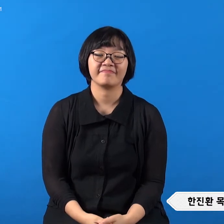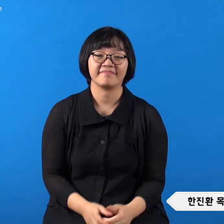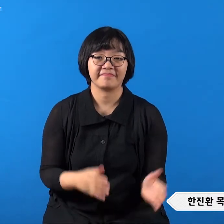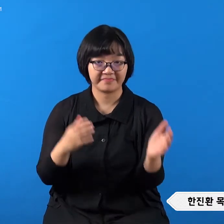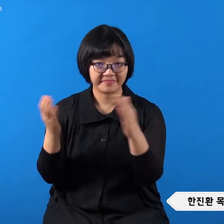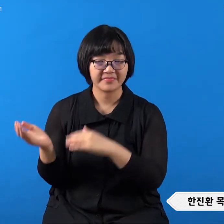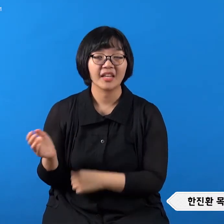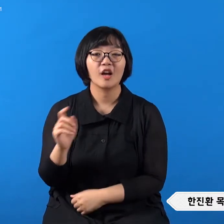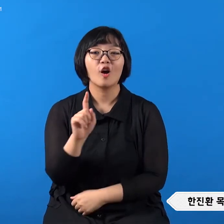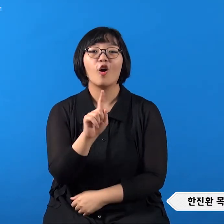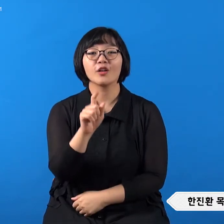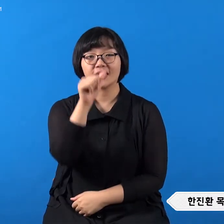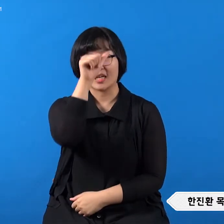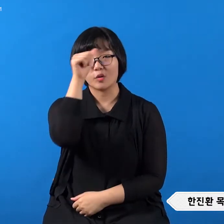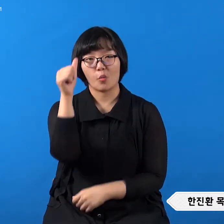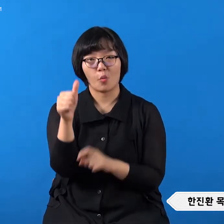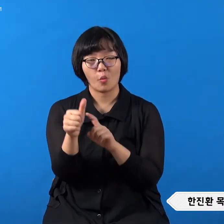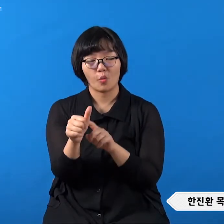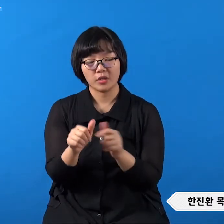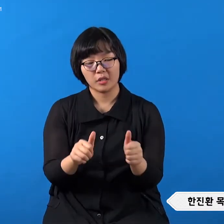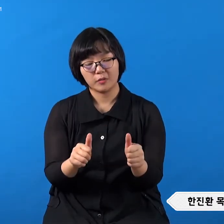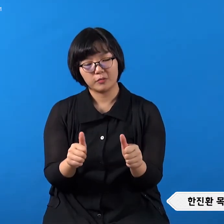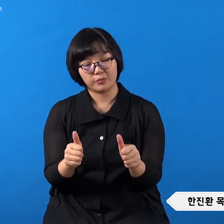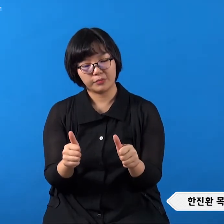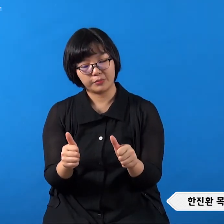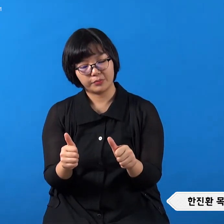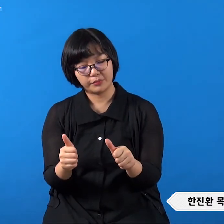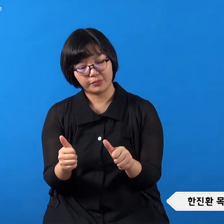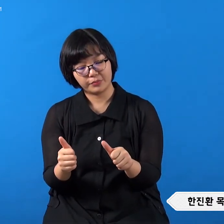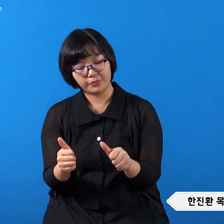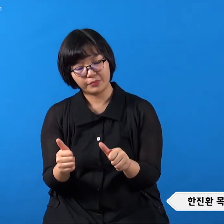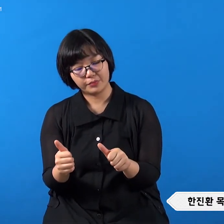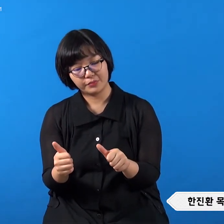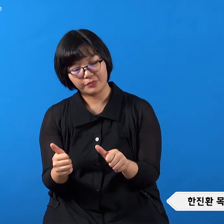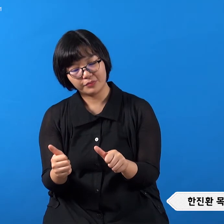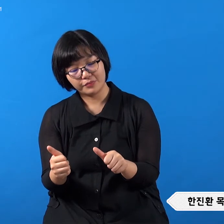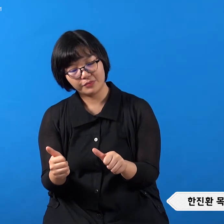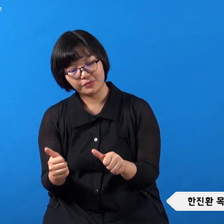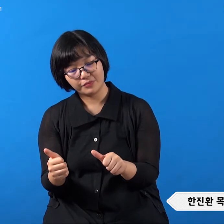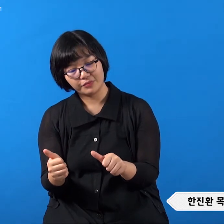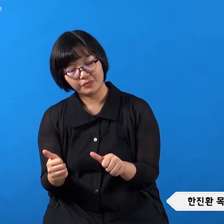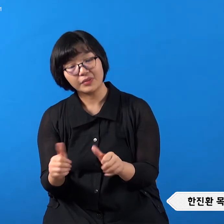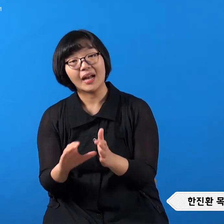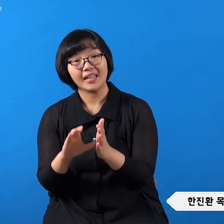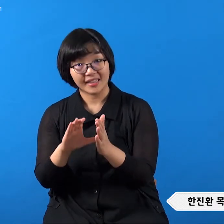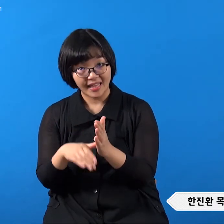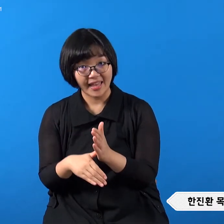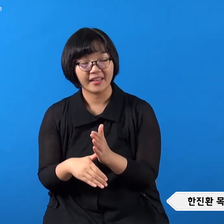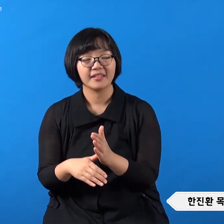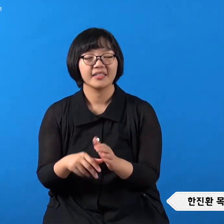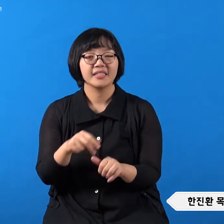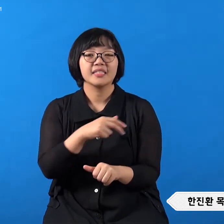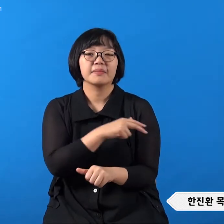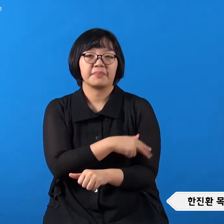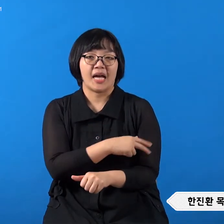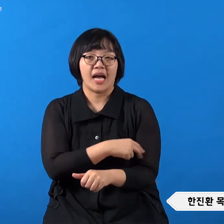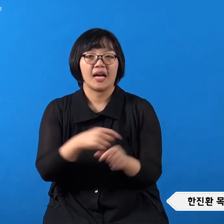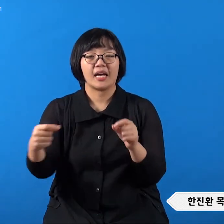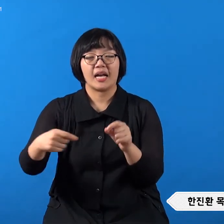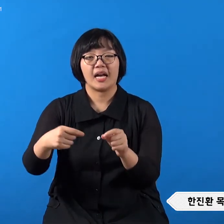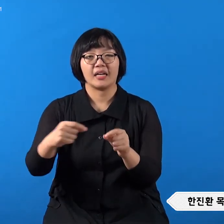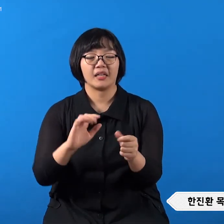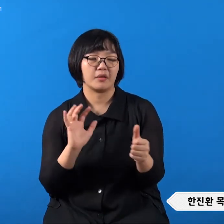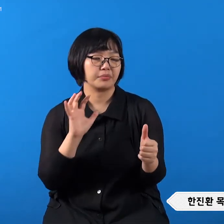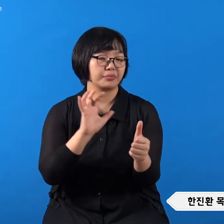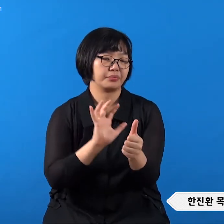어떤 장로님이 마지막 임종을 맞으시게 됐는데 곁에 있던 집사님 한 분이